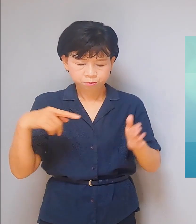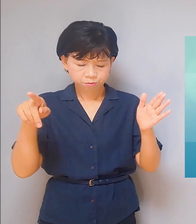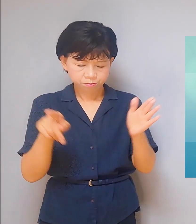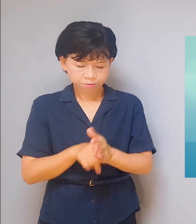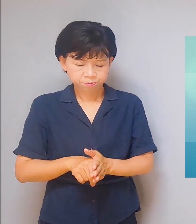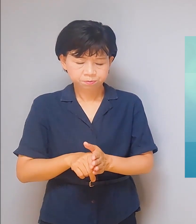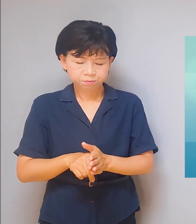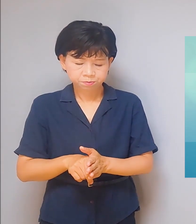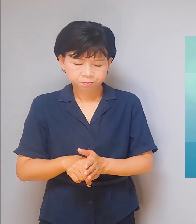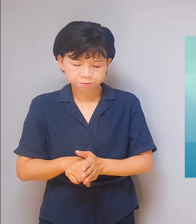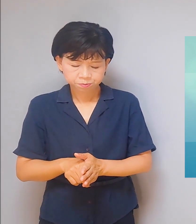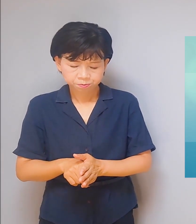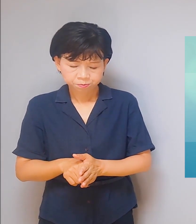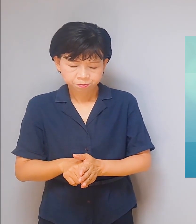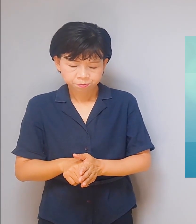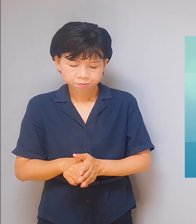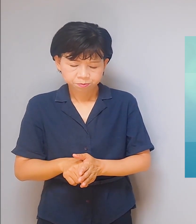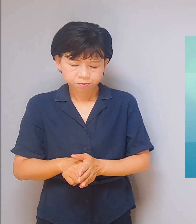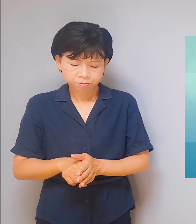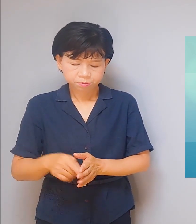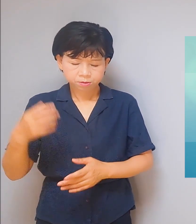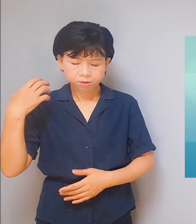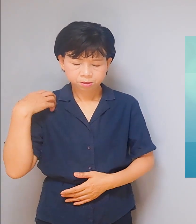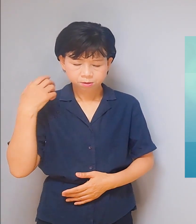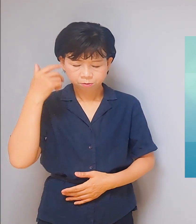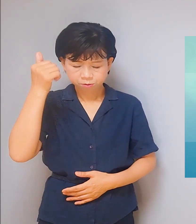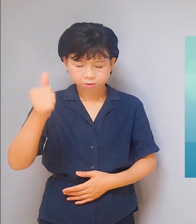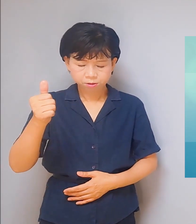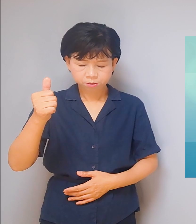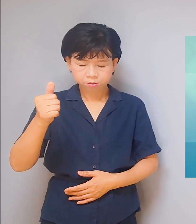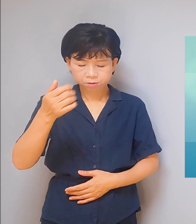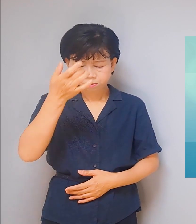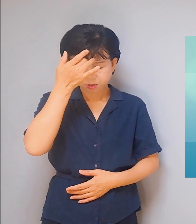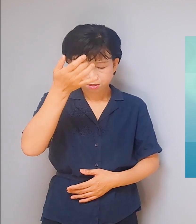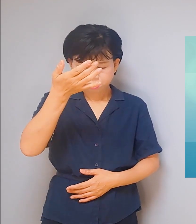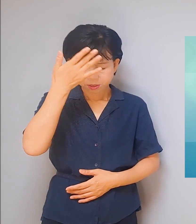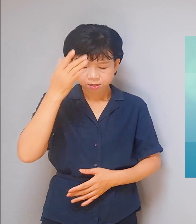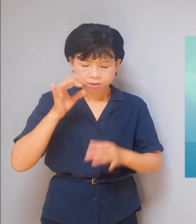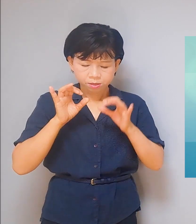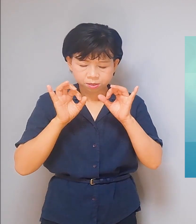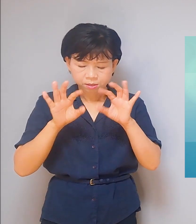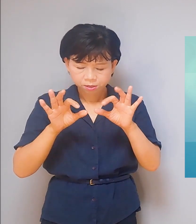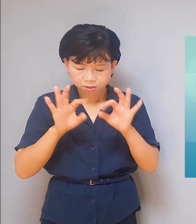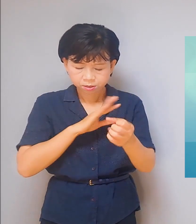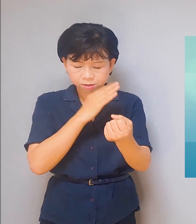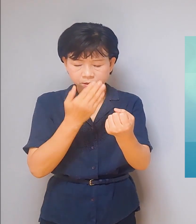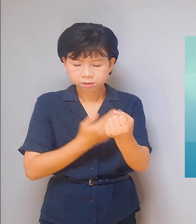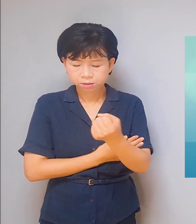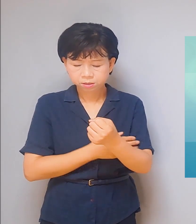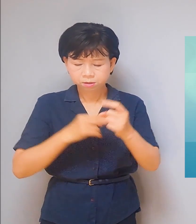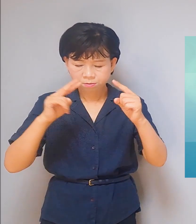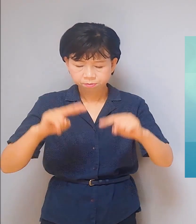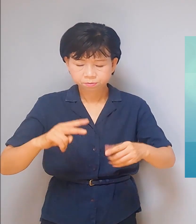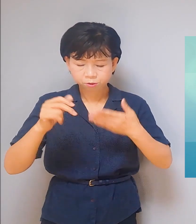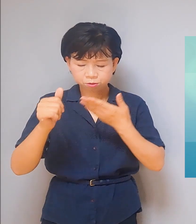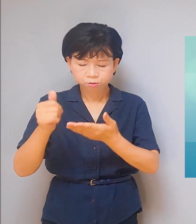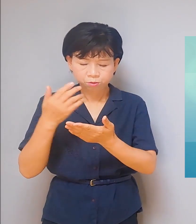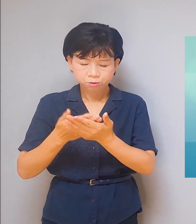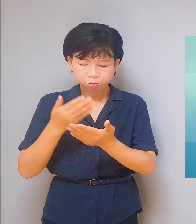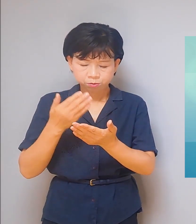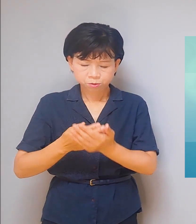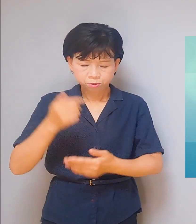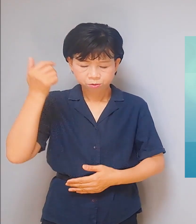믿습니다. 담임 목사님에게 엘리사 영감의 갑절을 더하시고 영육간의